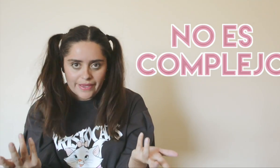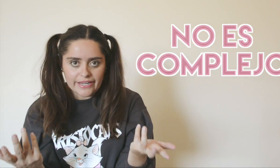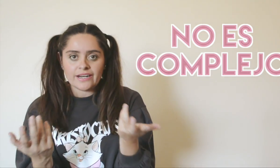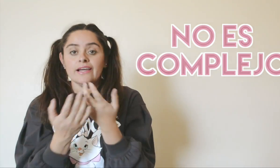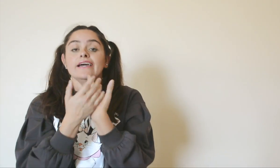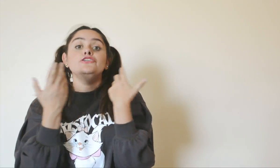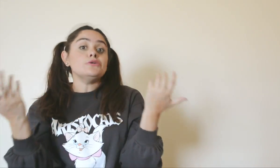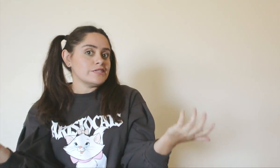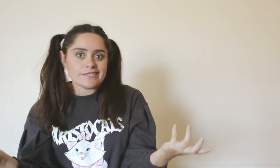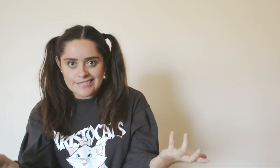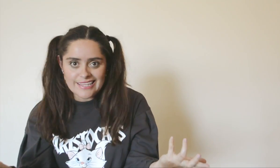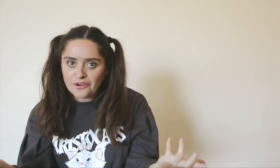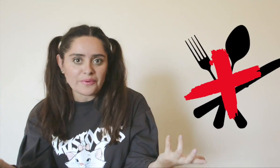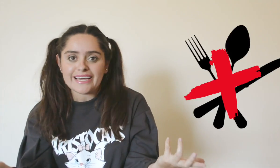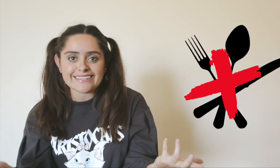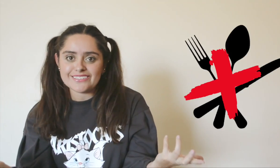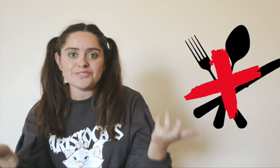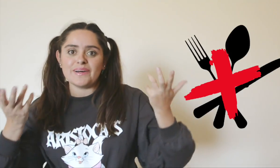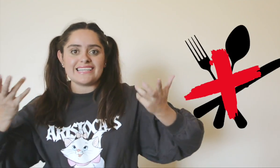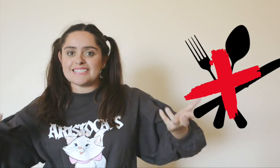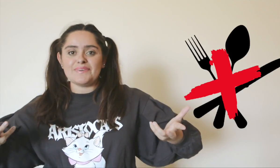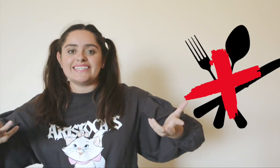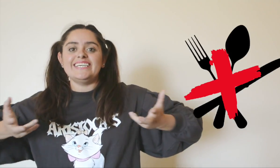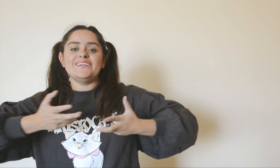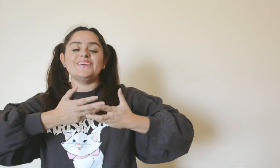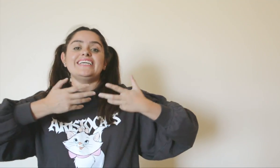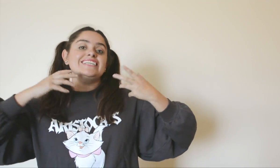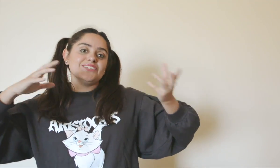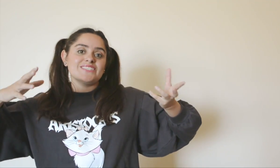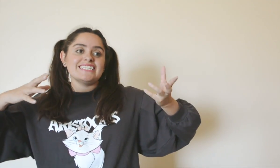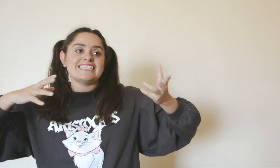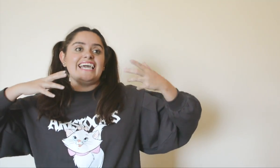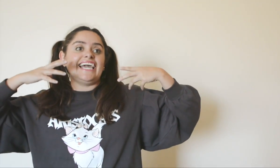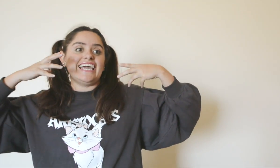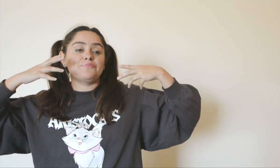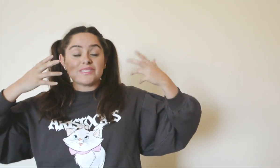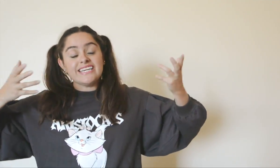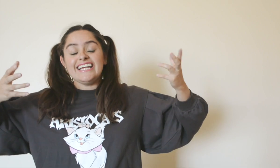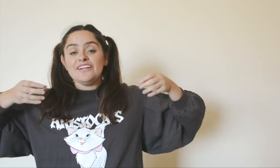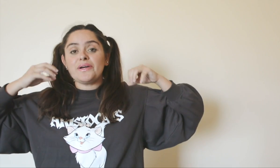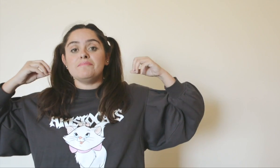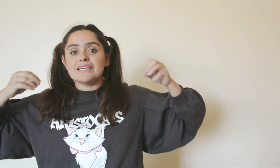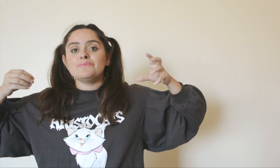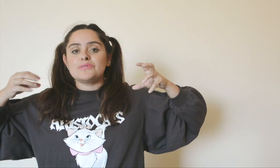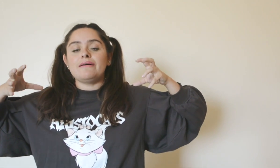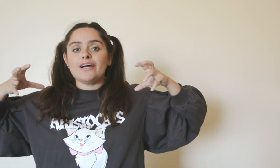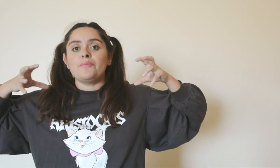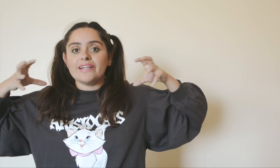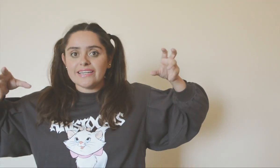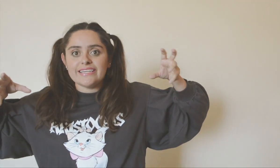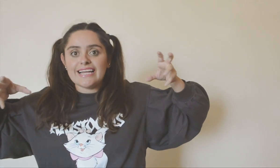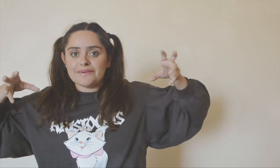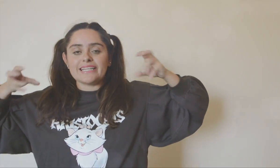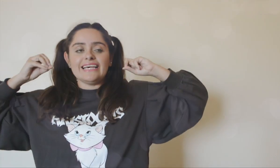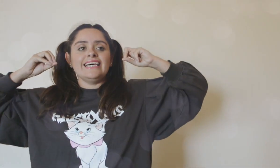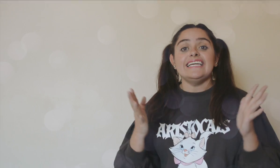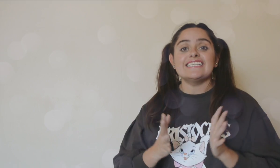comer. No se necesita cubierto para este platillo. Y entonces, pues sí, era lo que más gustaba comer de niña, la verdad. Y